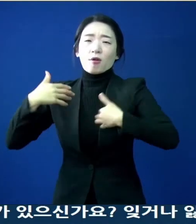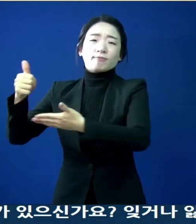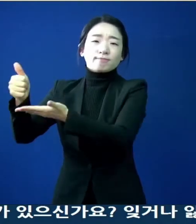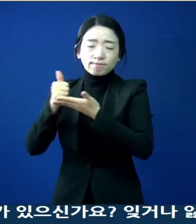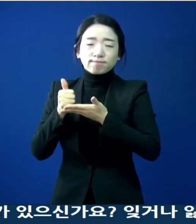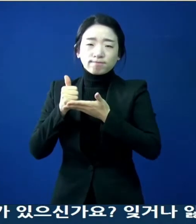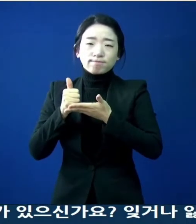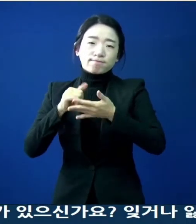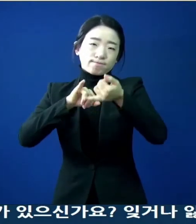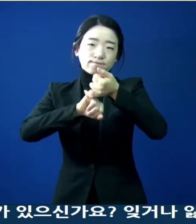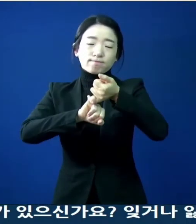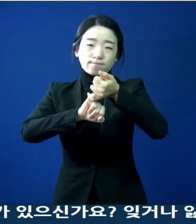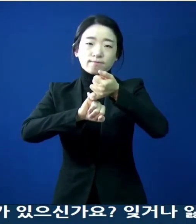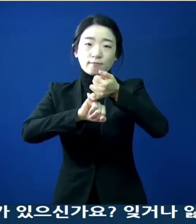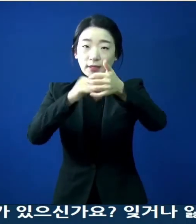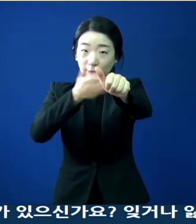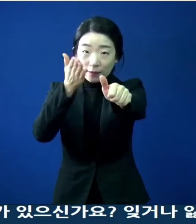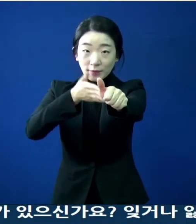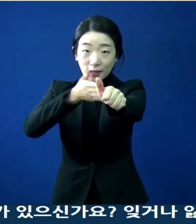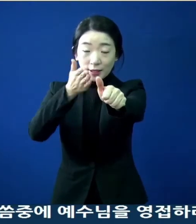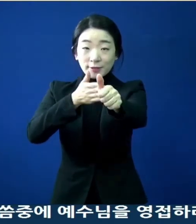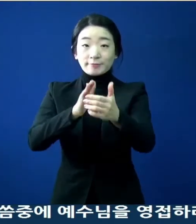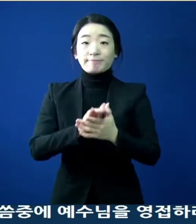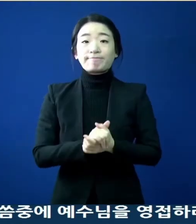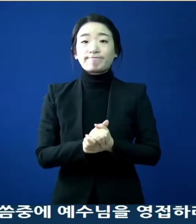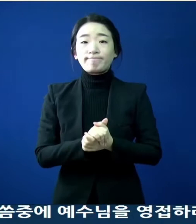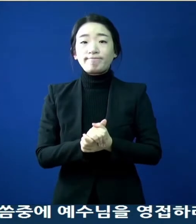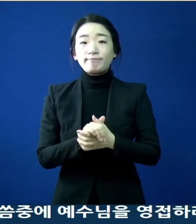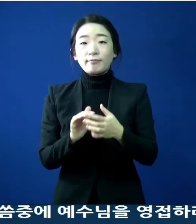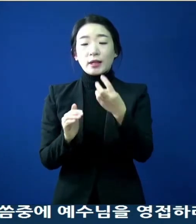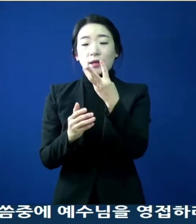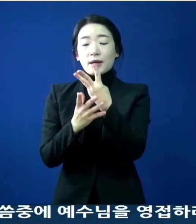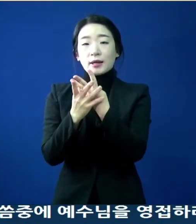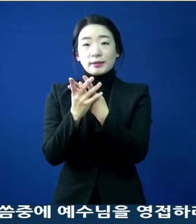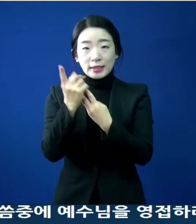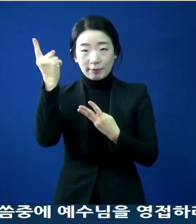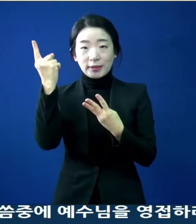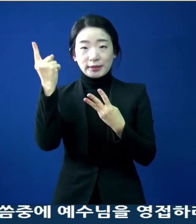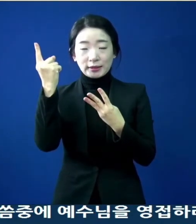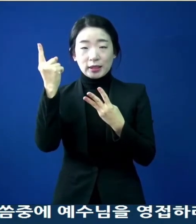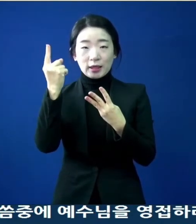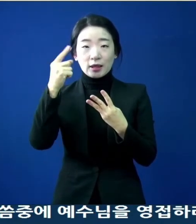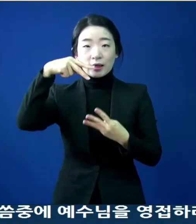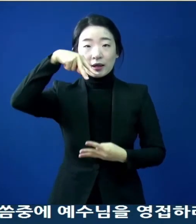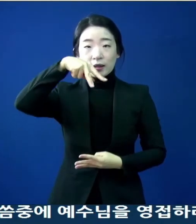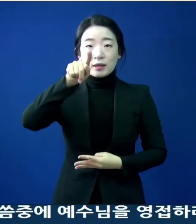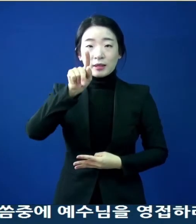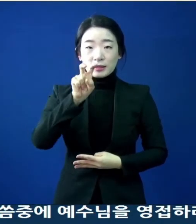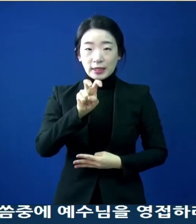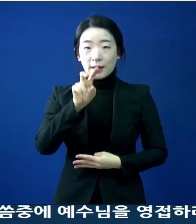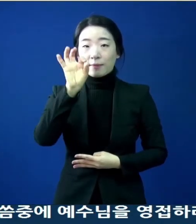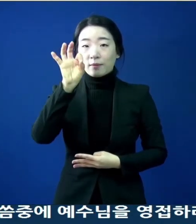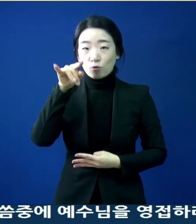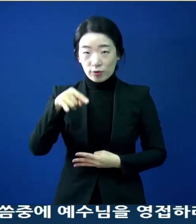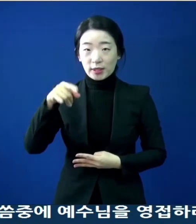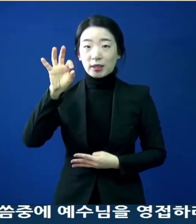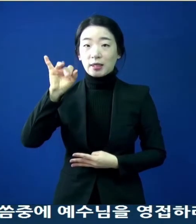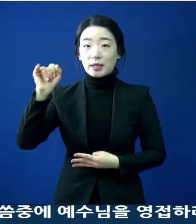믿습니다. 삼위일체, 저는 제 주변에서 이 삼위일체